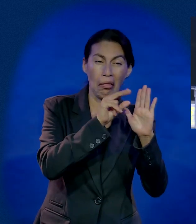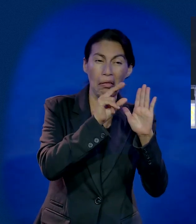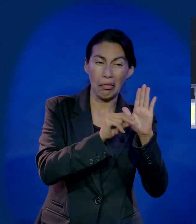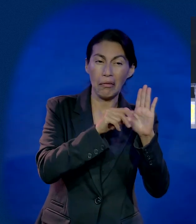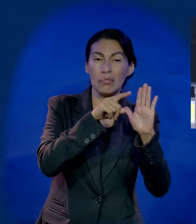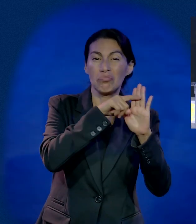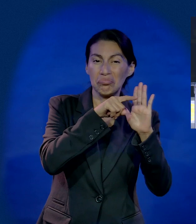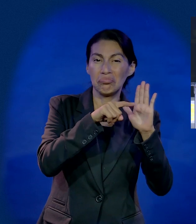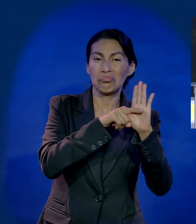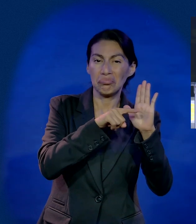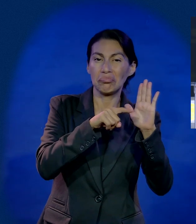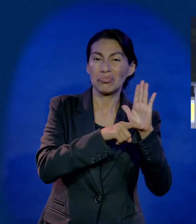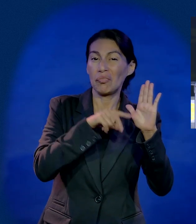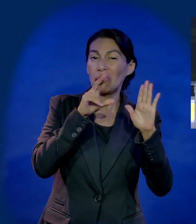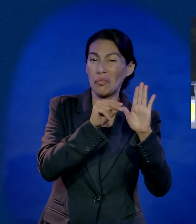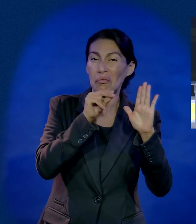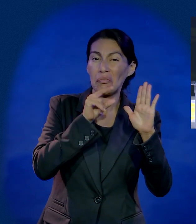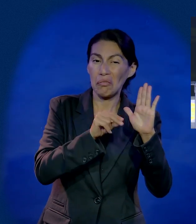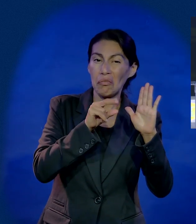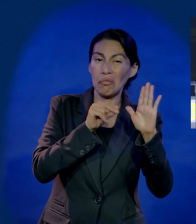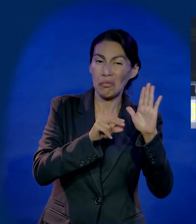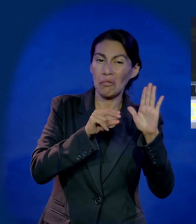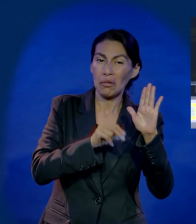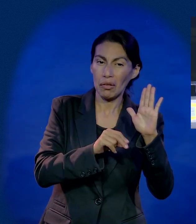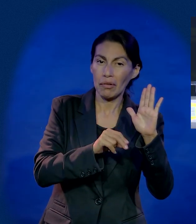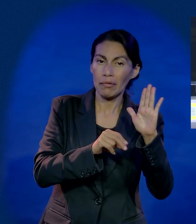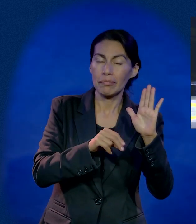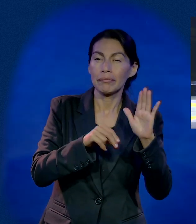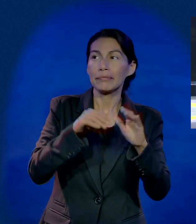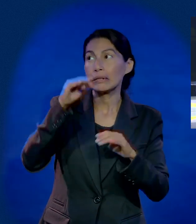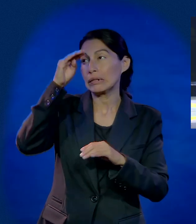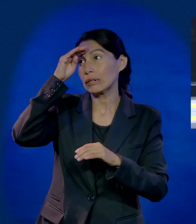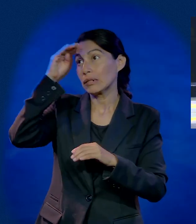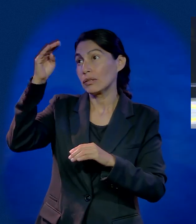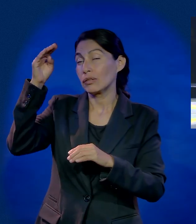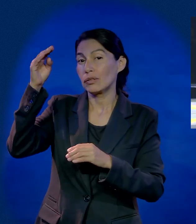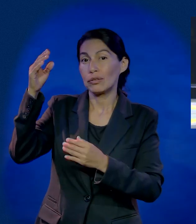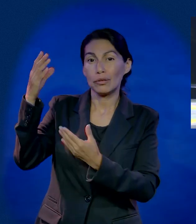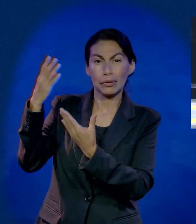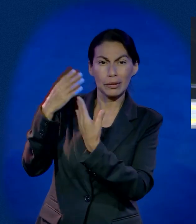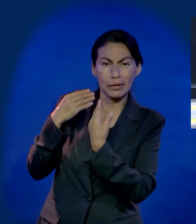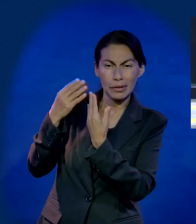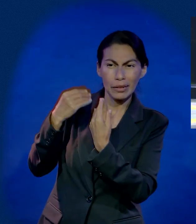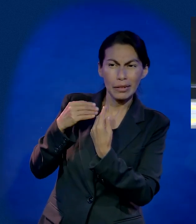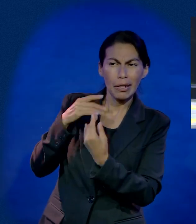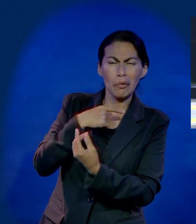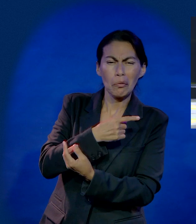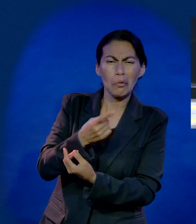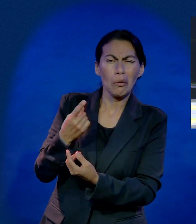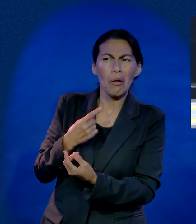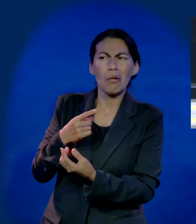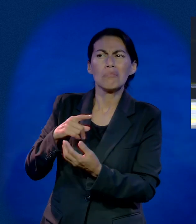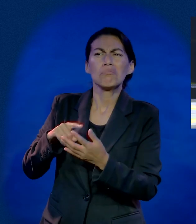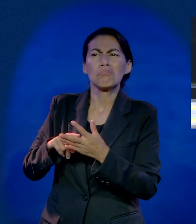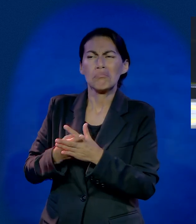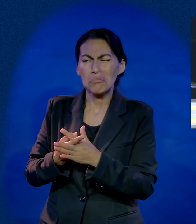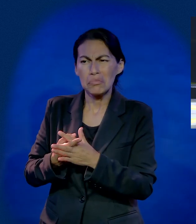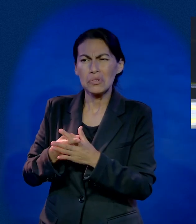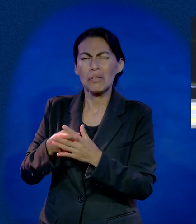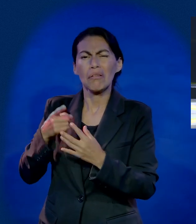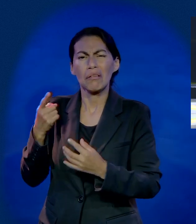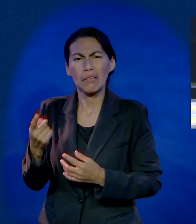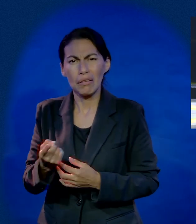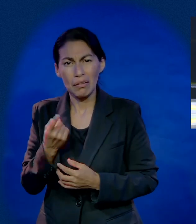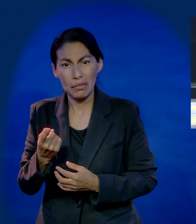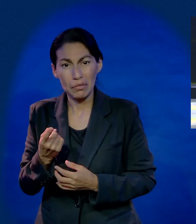de negación, no, no, no, en realidad es la manera práctica en la que el Señor nos transfiere principios que